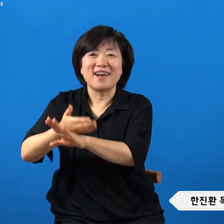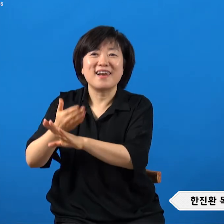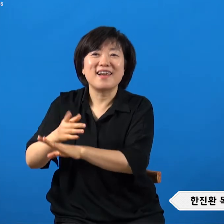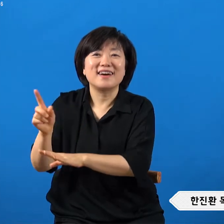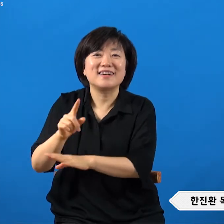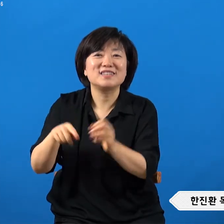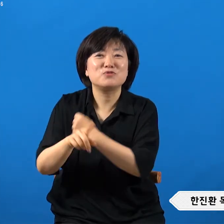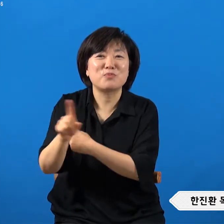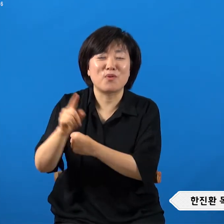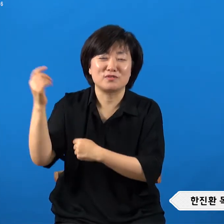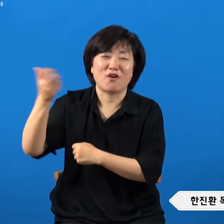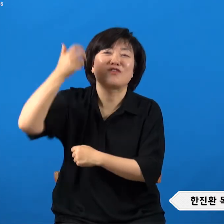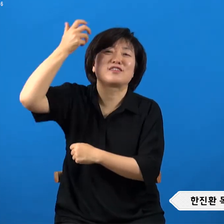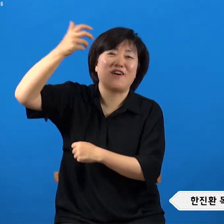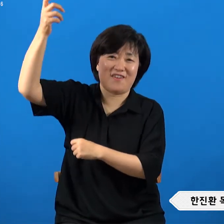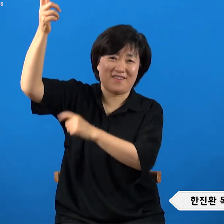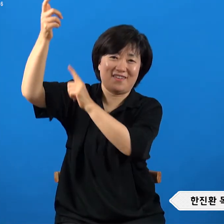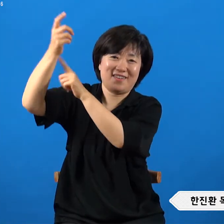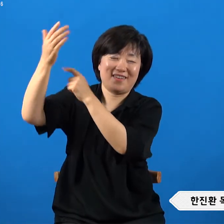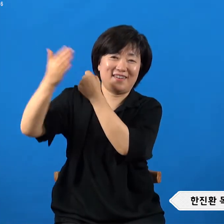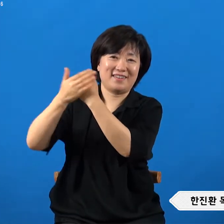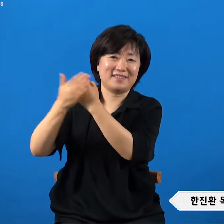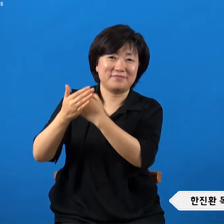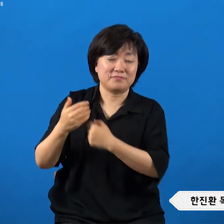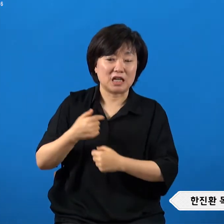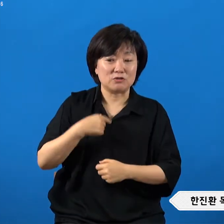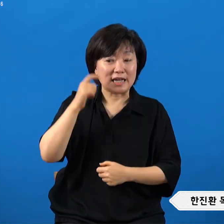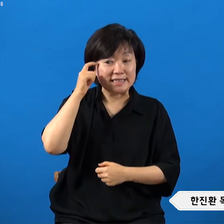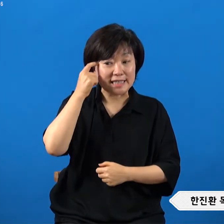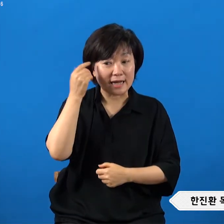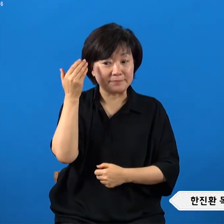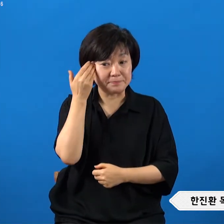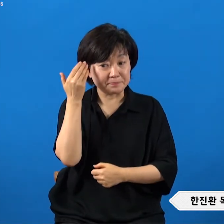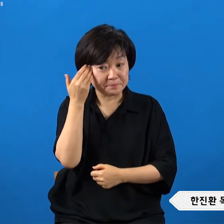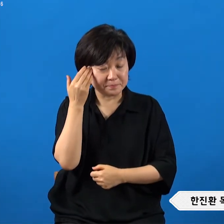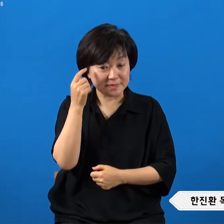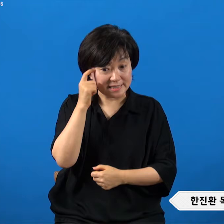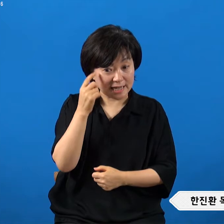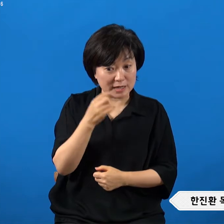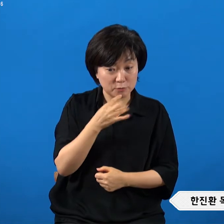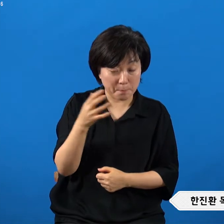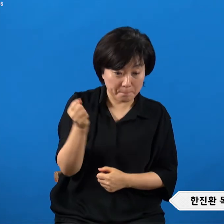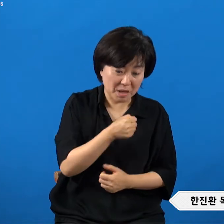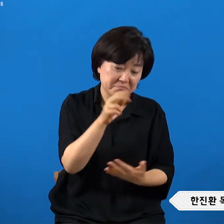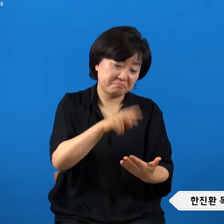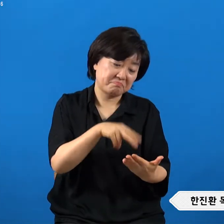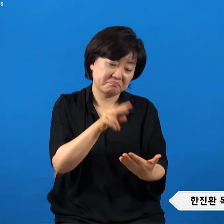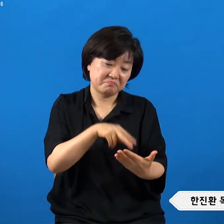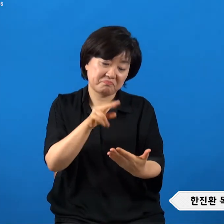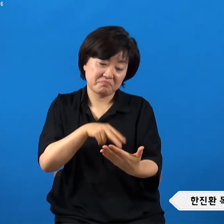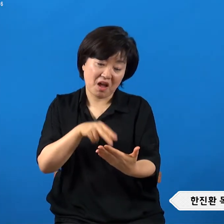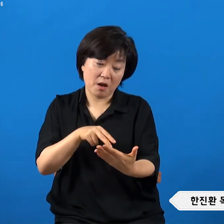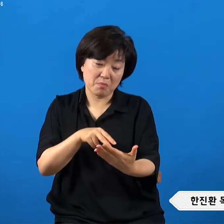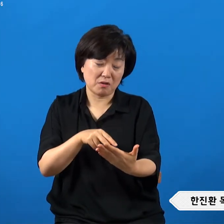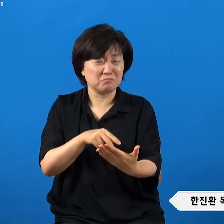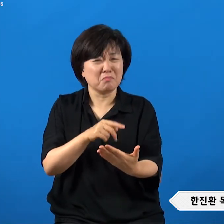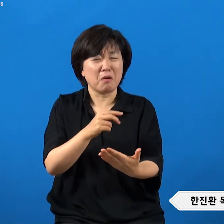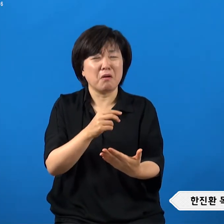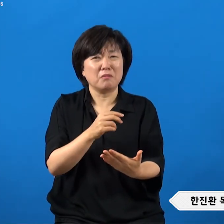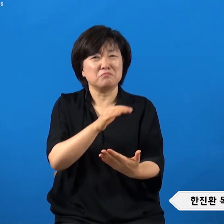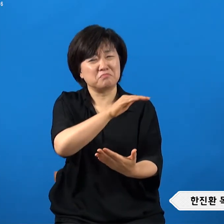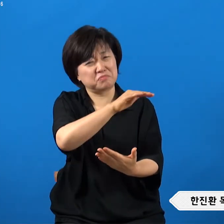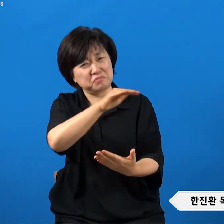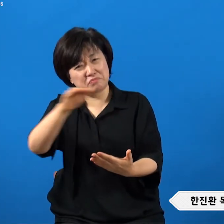성령께서 역사하시기 때문입니다. 우리 이성의 이 지각으로만 깨닫는다면 차이가 날 리가